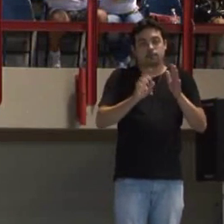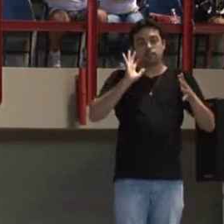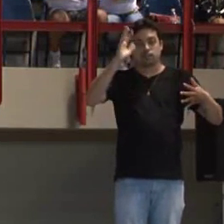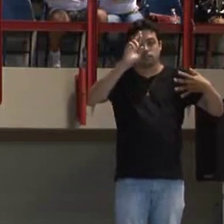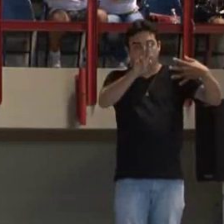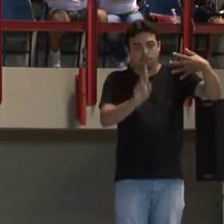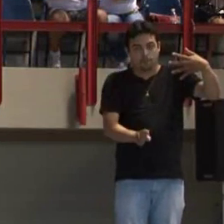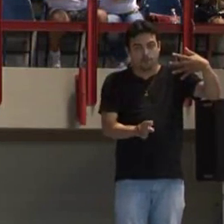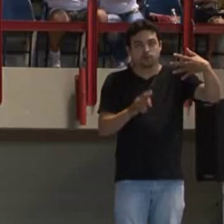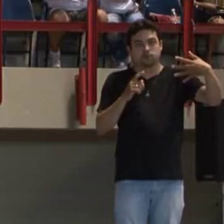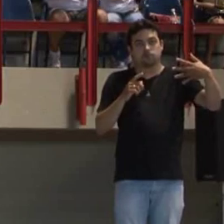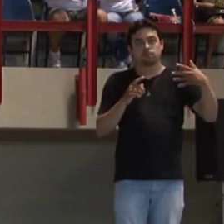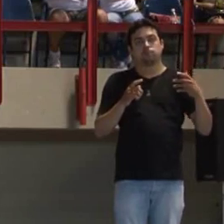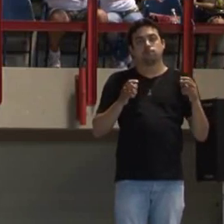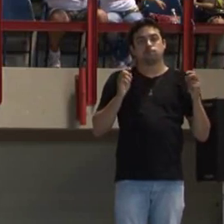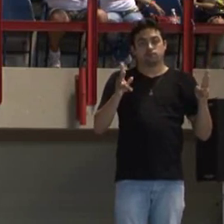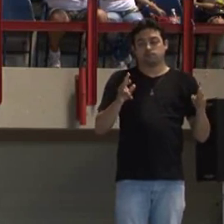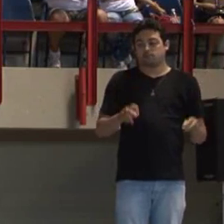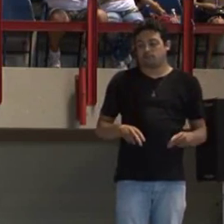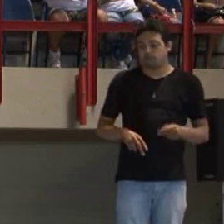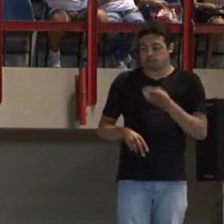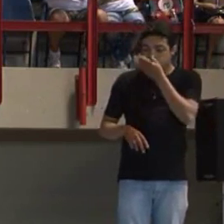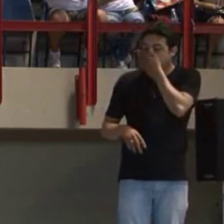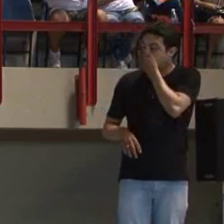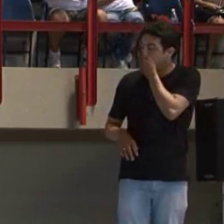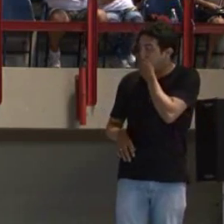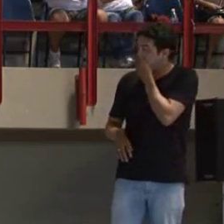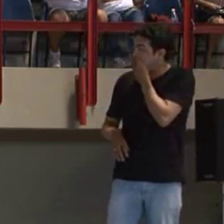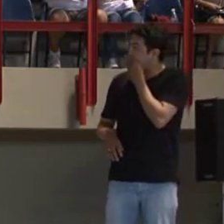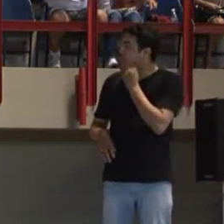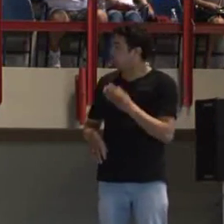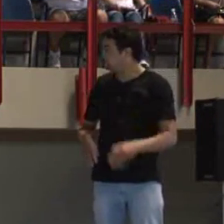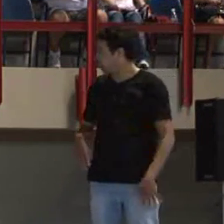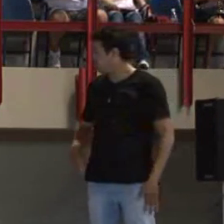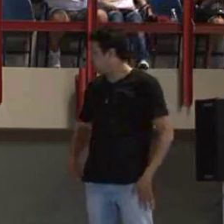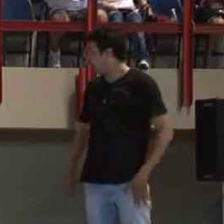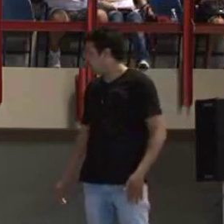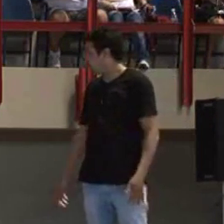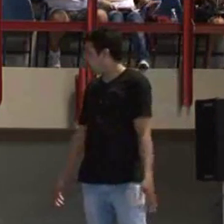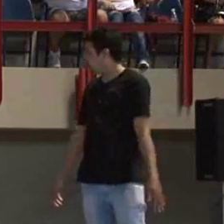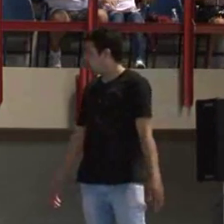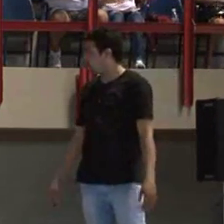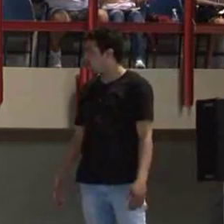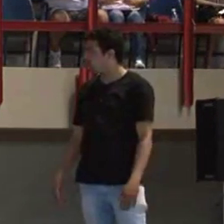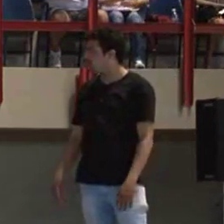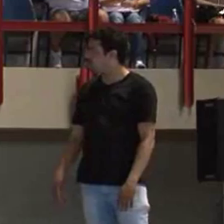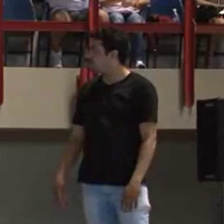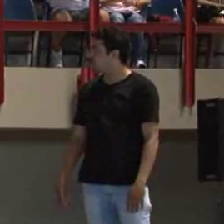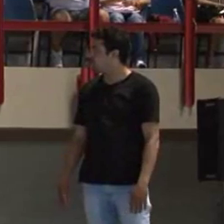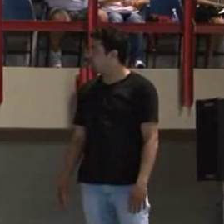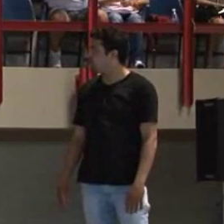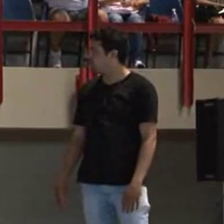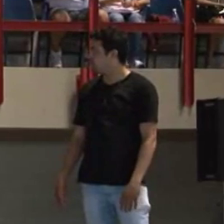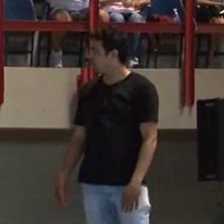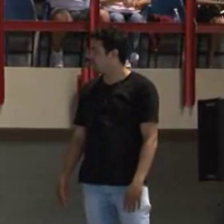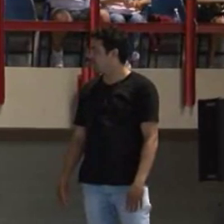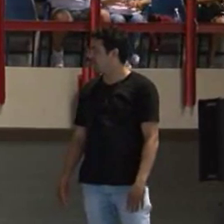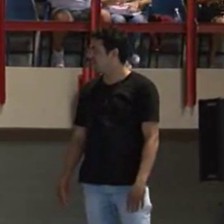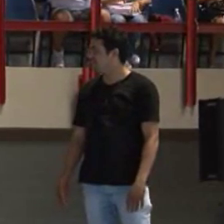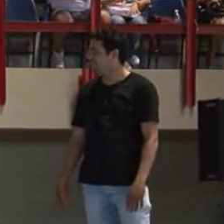dando os toques de como é que resolve. Beleza? Tranquilo? Pegar aí a sua apostila, cadê a minha? Tá aqui. Para dar um descanso. Tá